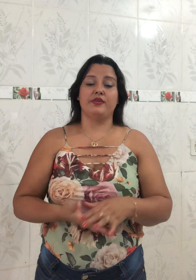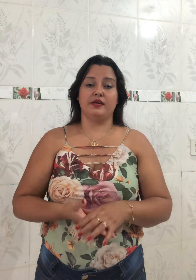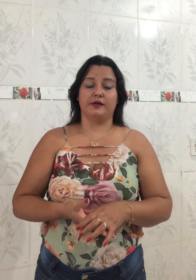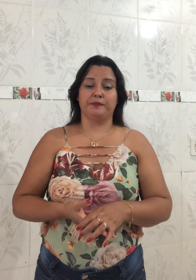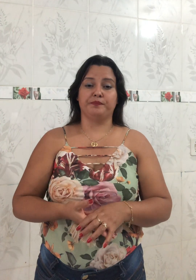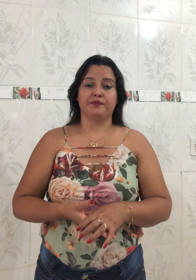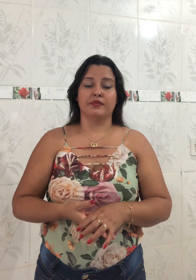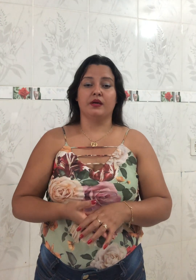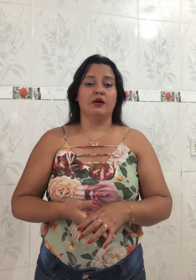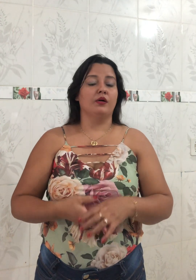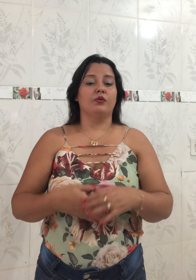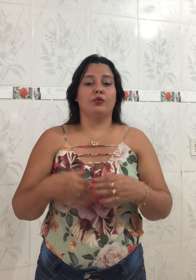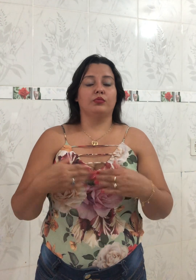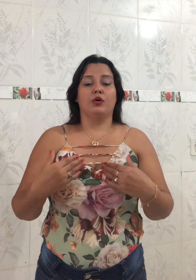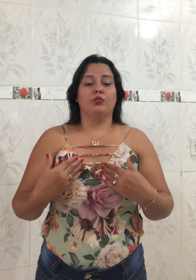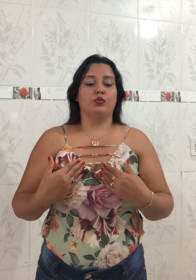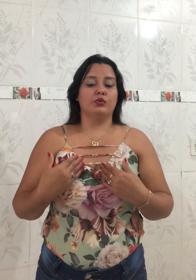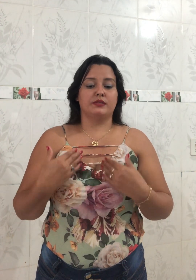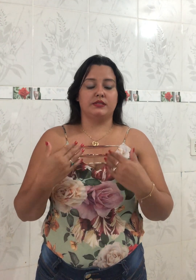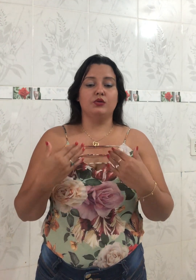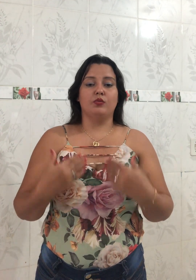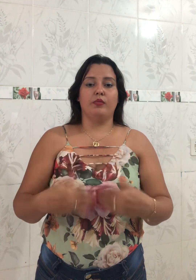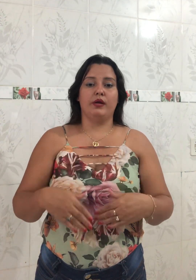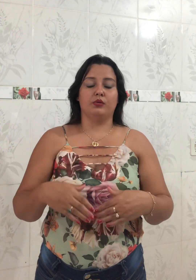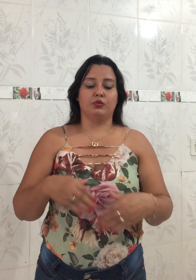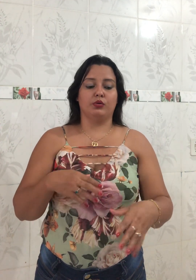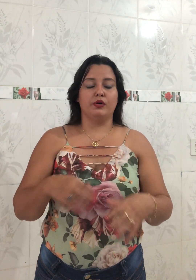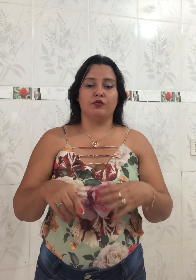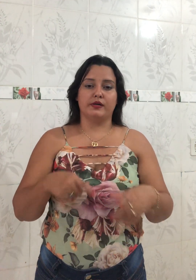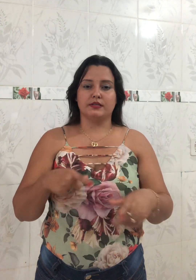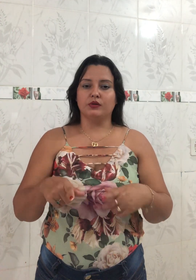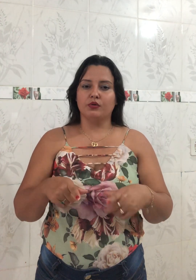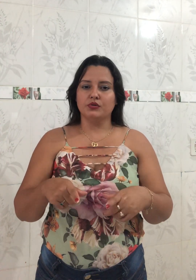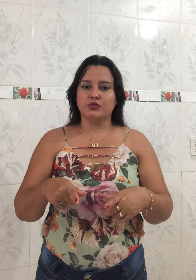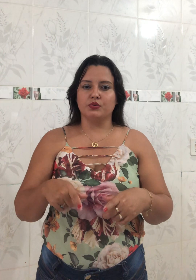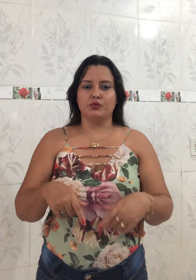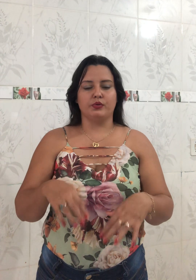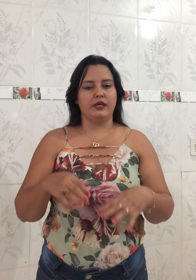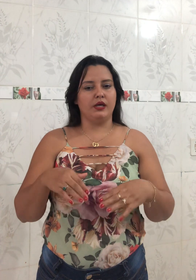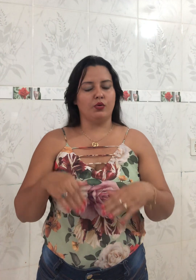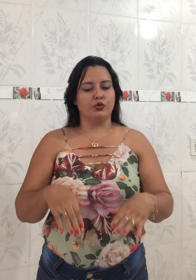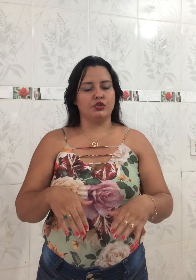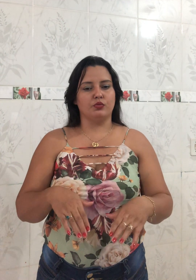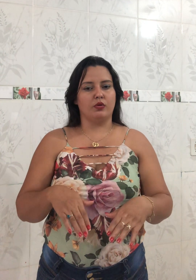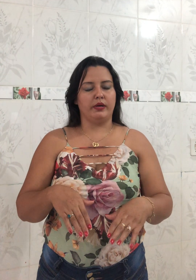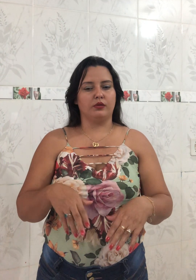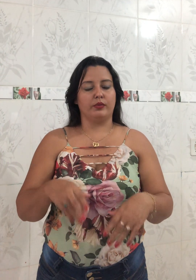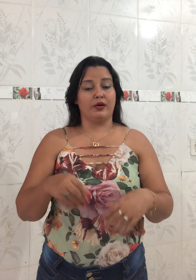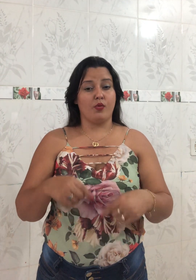quarta-feira. Então, se no momento eu estou ali conversando com o surdo e hoje no momento é